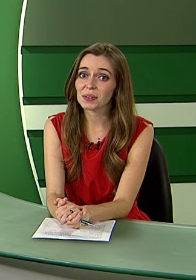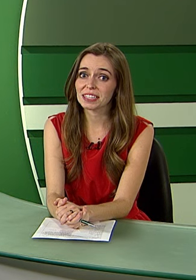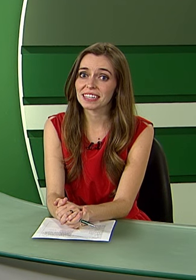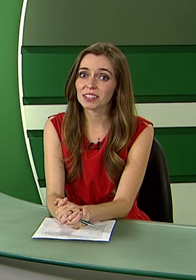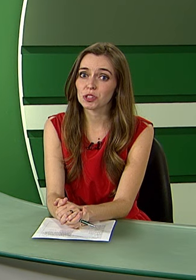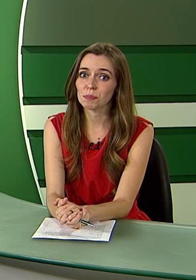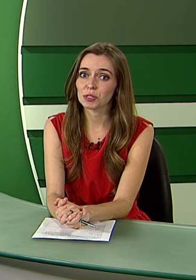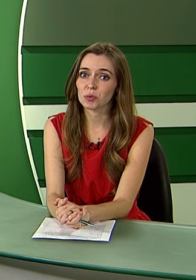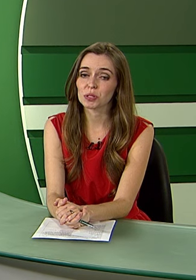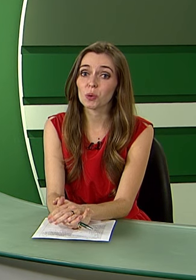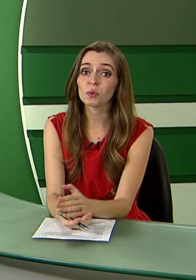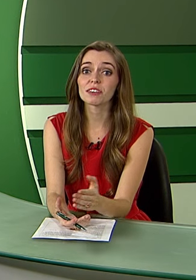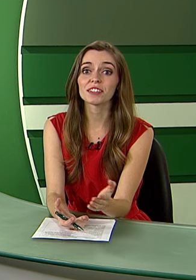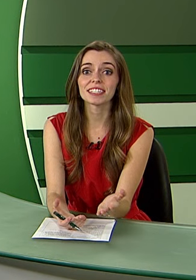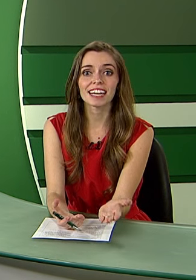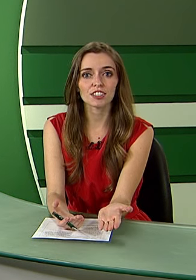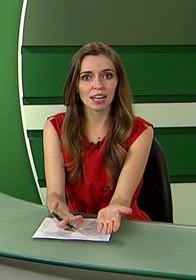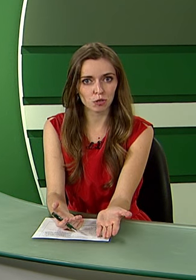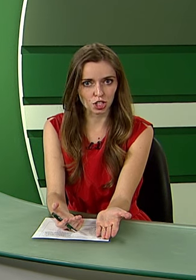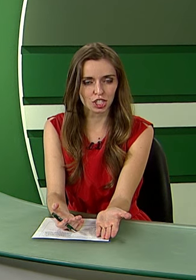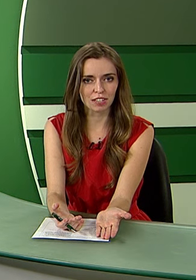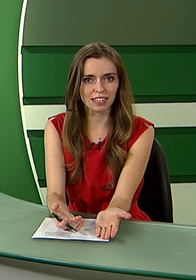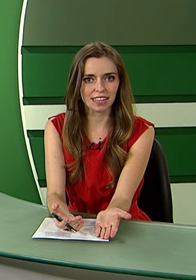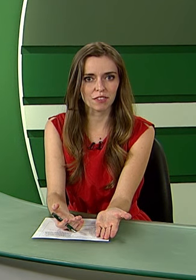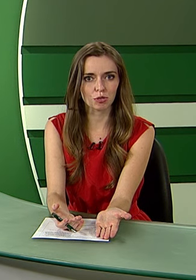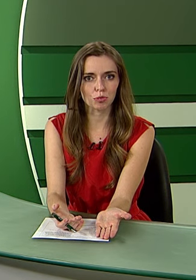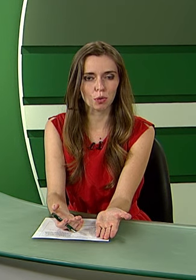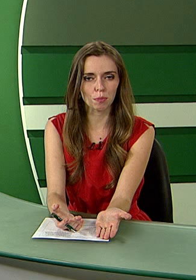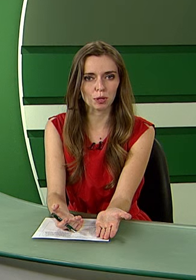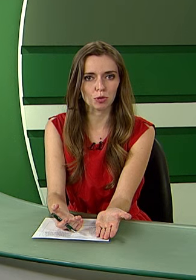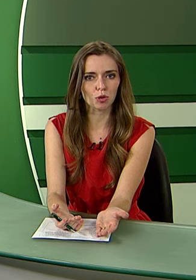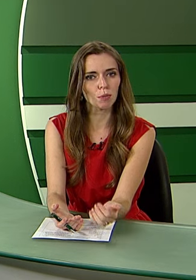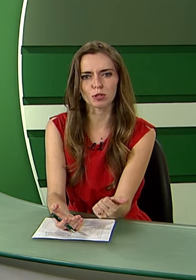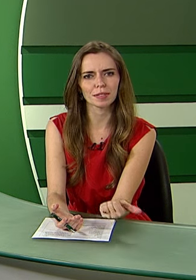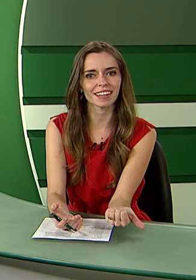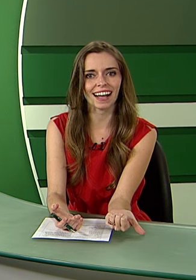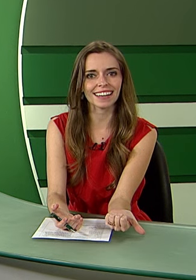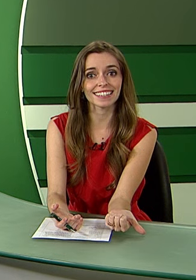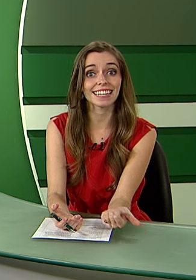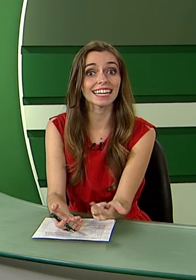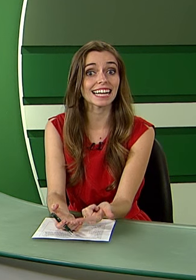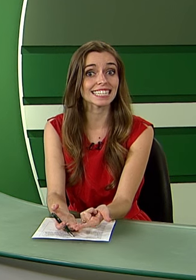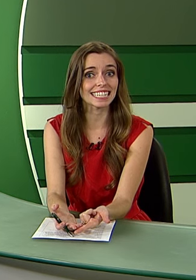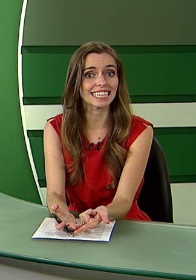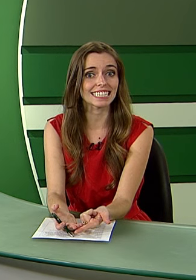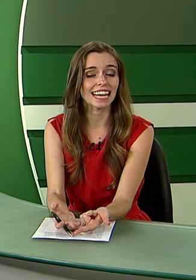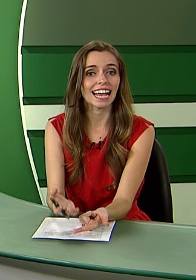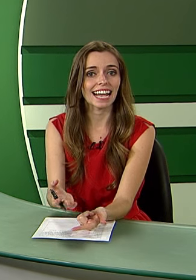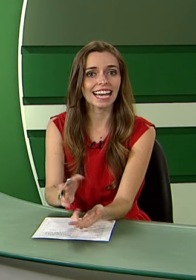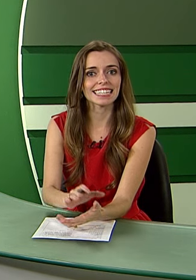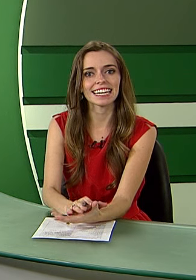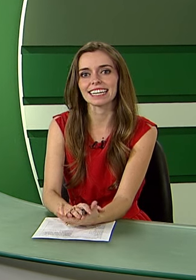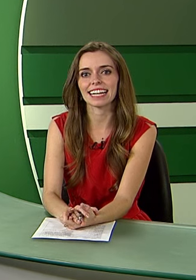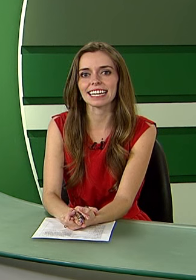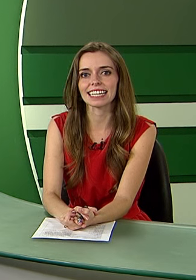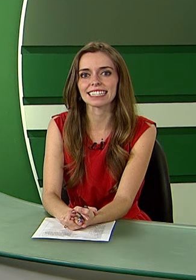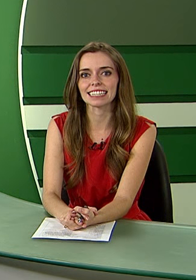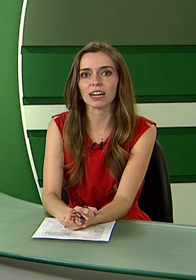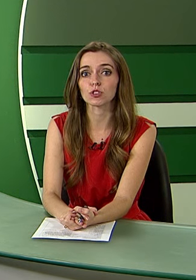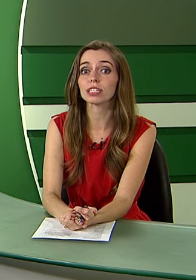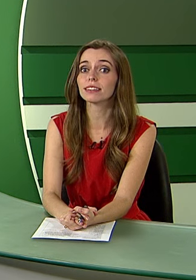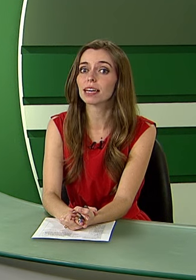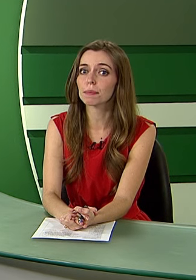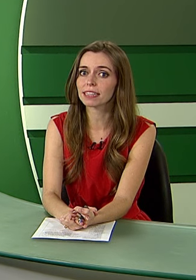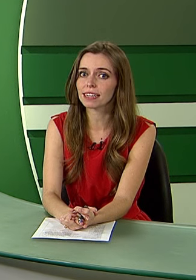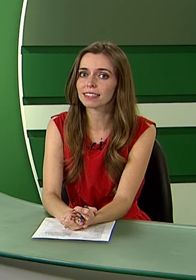Melhorar o acesso de pessoas com deficiência auditiva a serviços públicos, como hospitais e delegacias. Essa é a ideia da